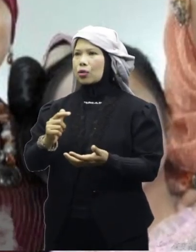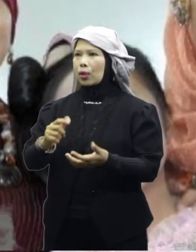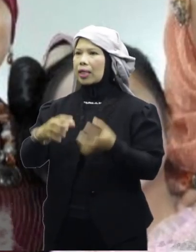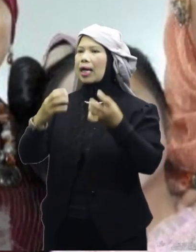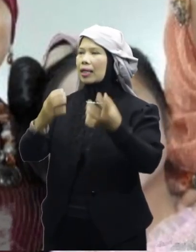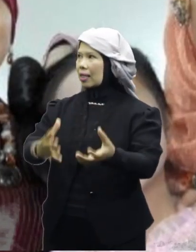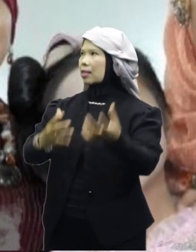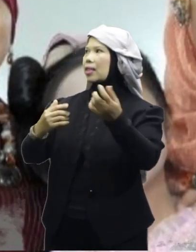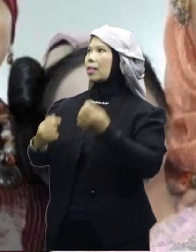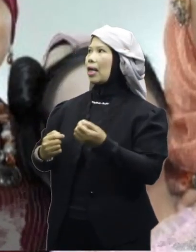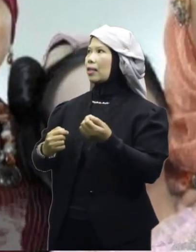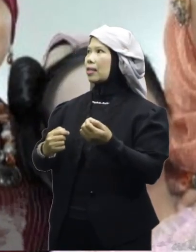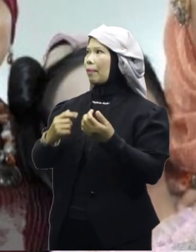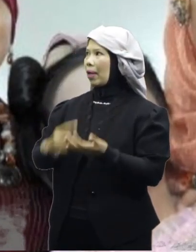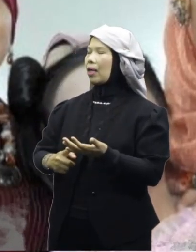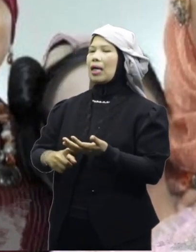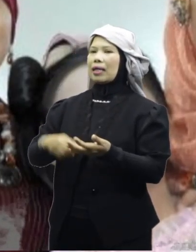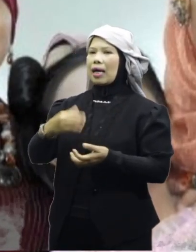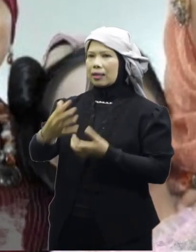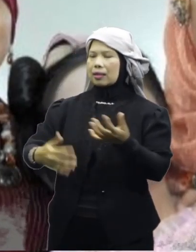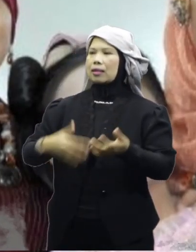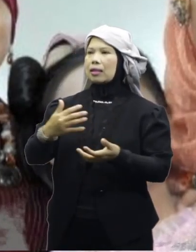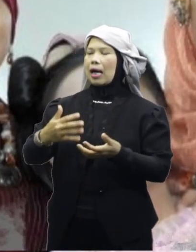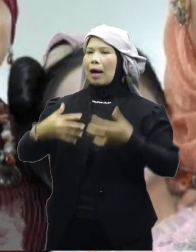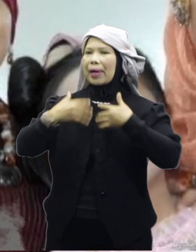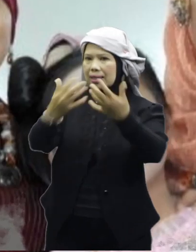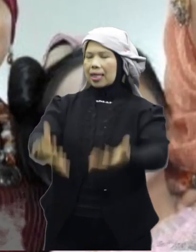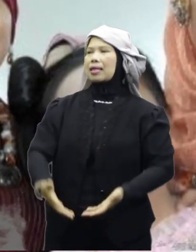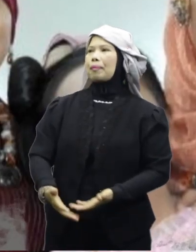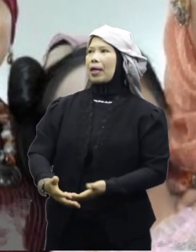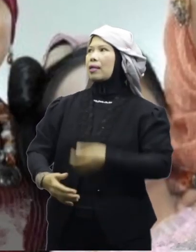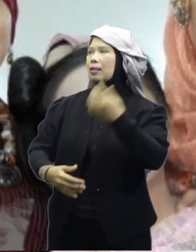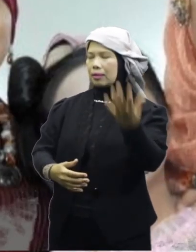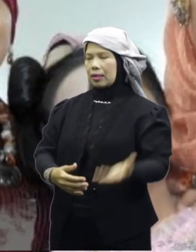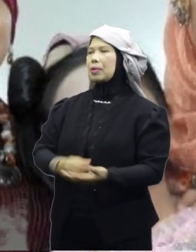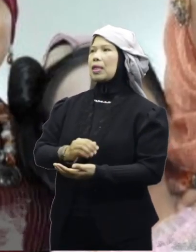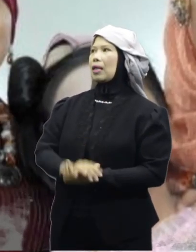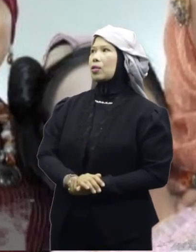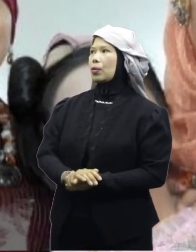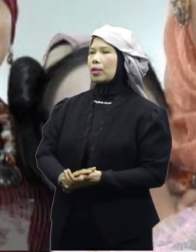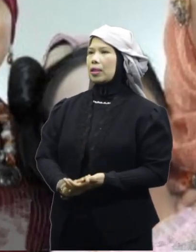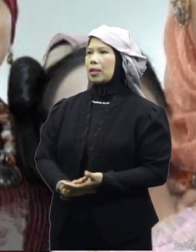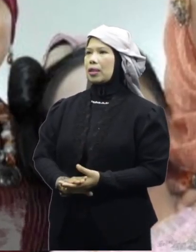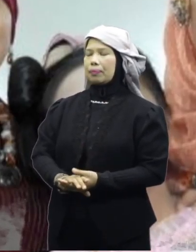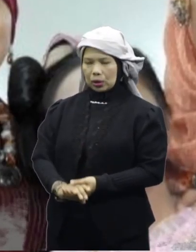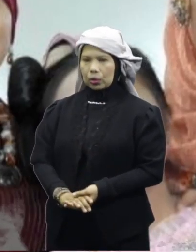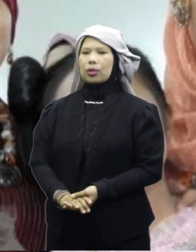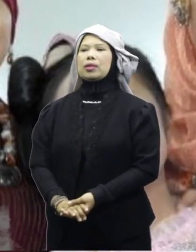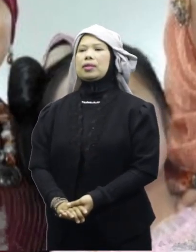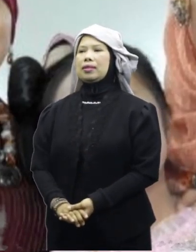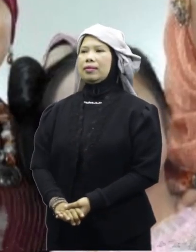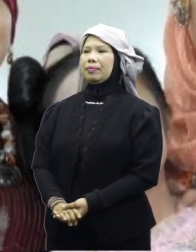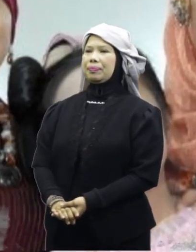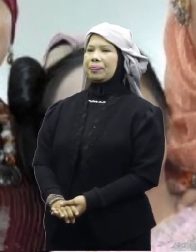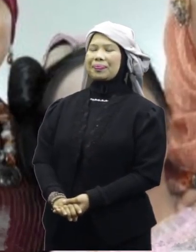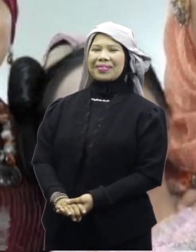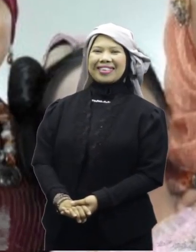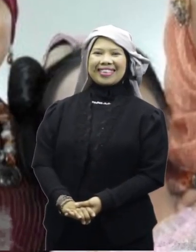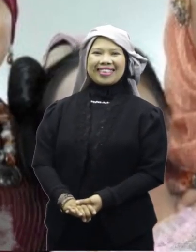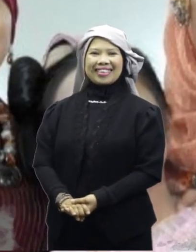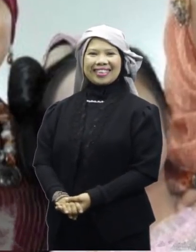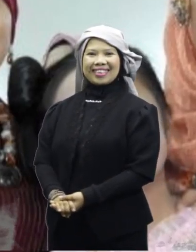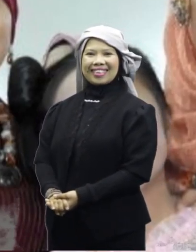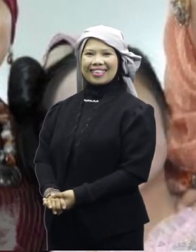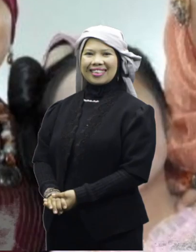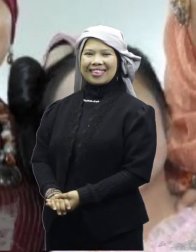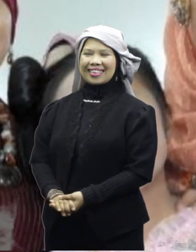langsung bisa langsung klik karena skill yang sama apa yang saya sampaikan dia bisa langsung nyambung ya Teh. Sahabat-sahabat ini menjadi menarik